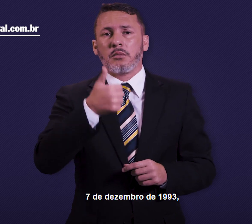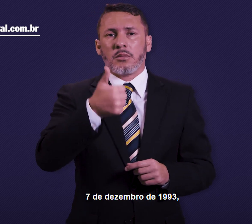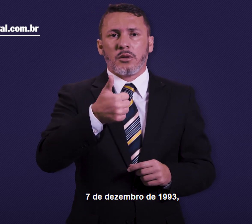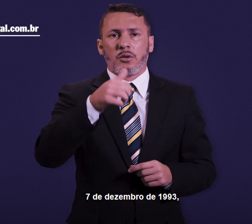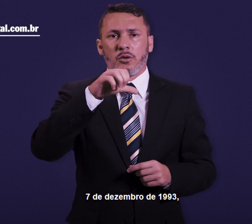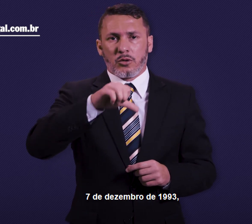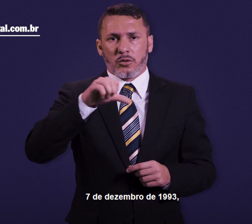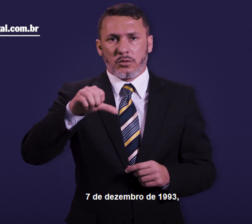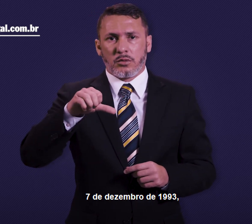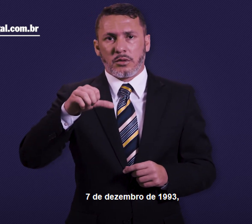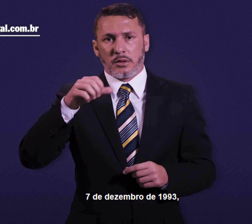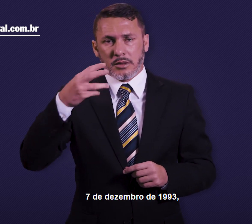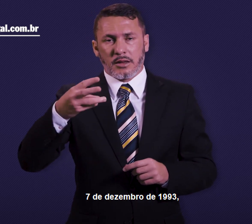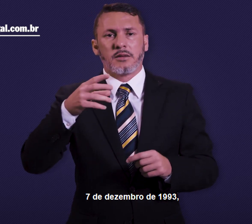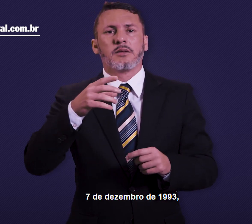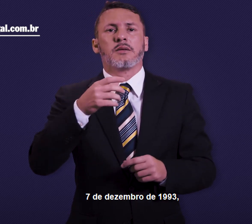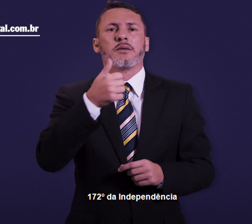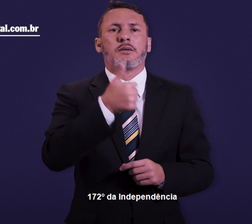dezembro de 1993,